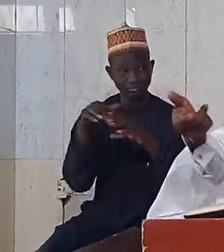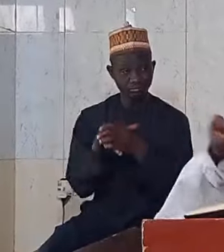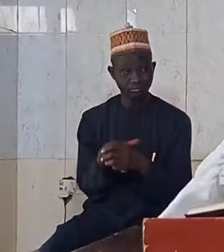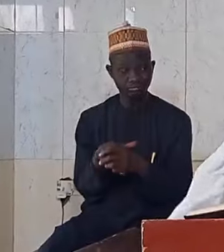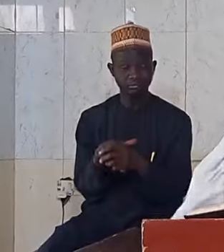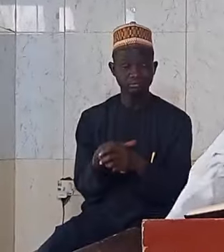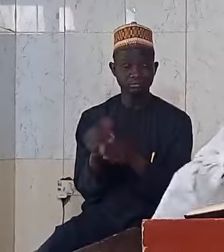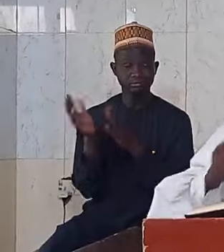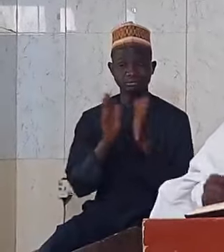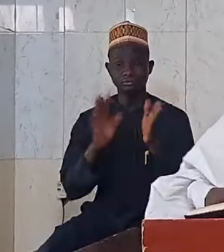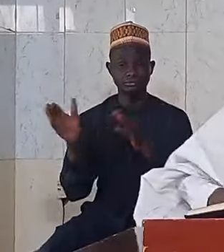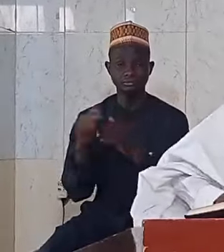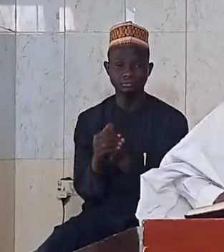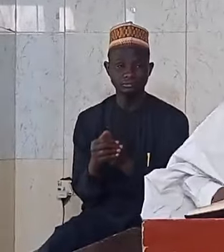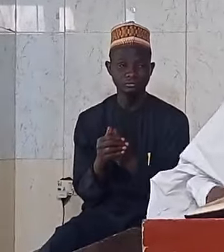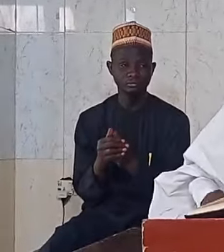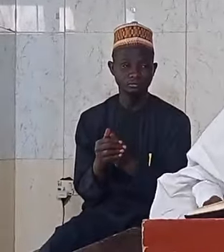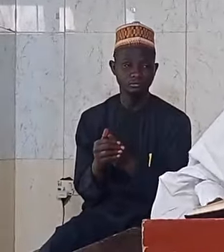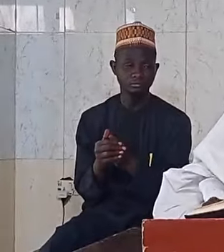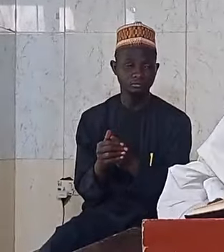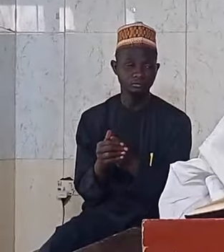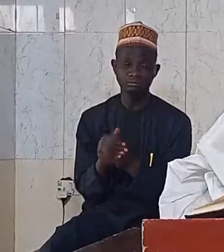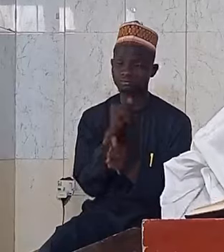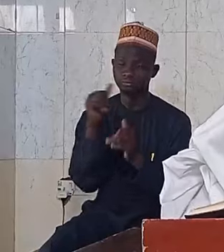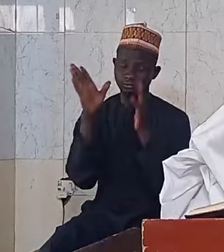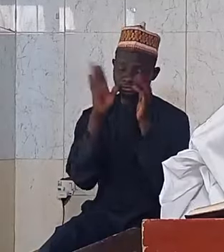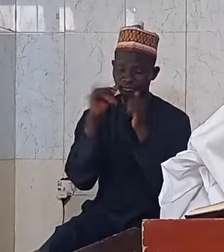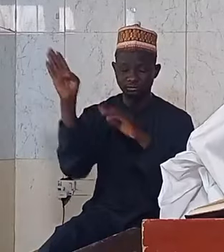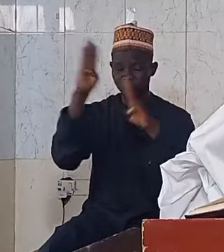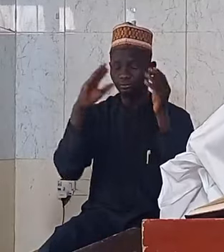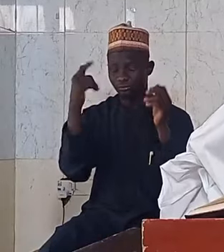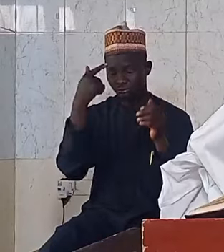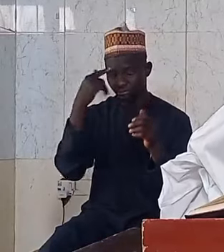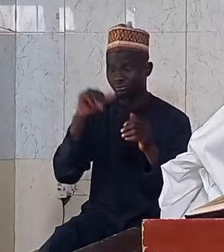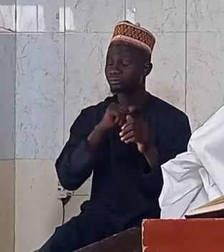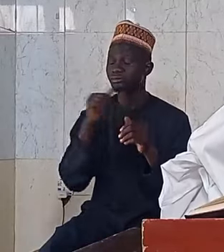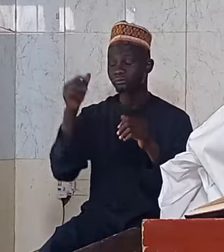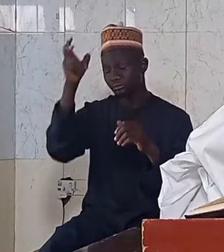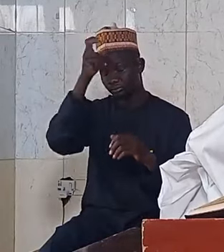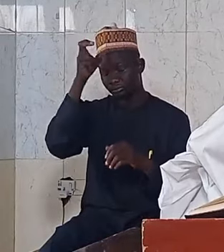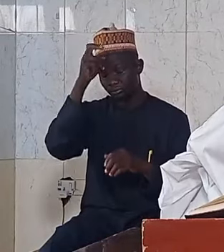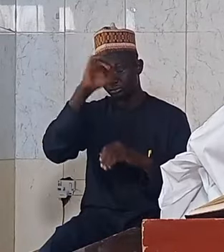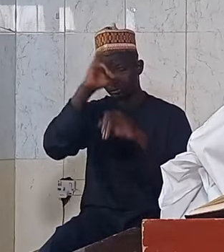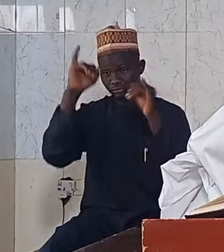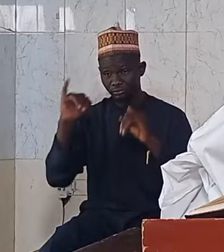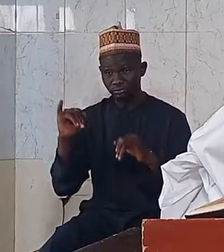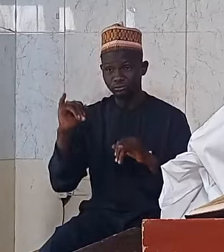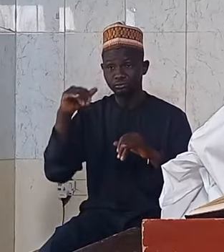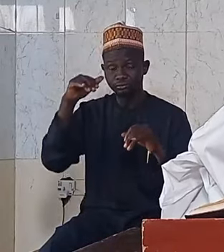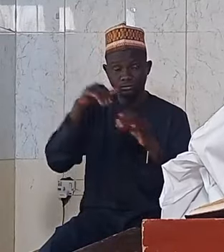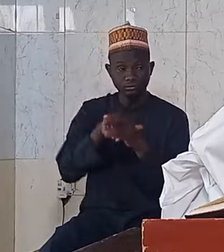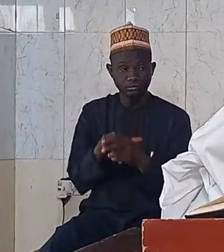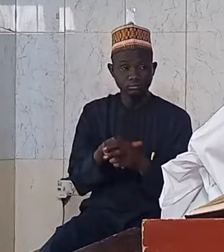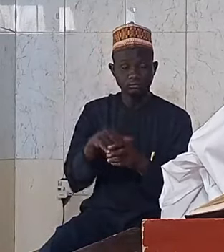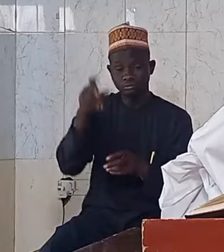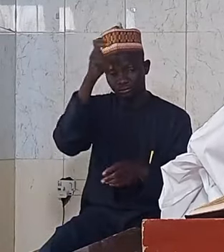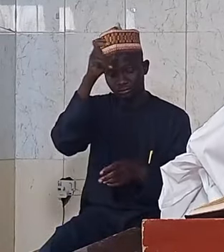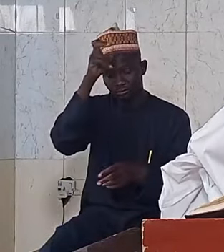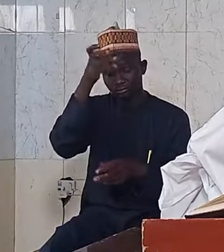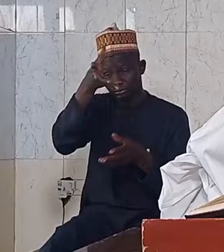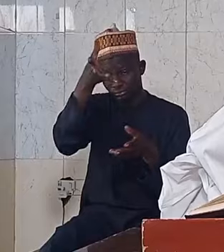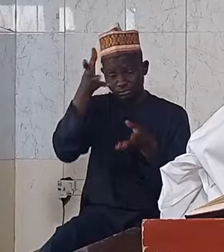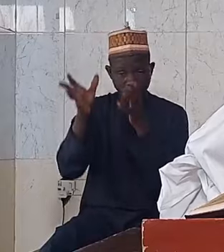wannan zubin zancen kafirai dan wa suke yaki dan dagutu daga cikin ma'anonin dagutu akwai